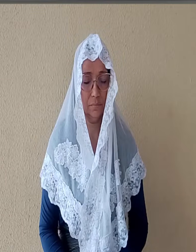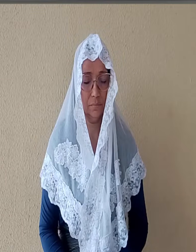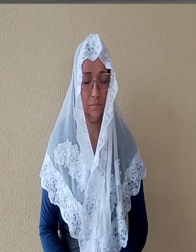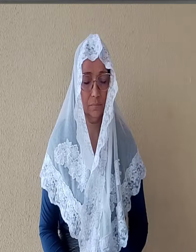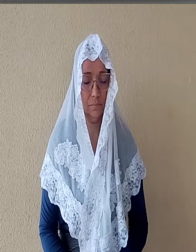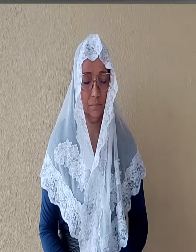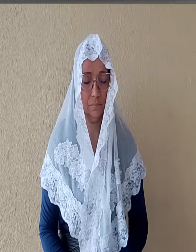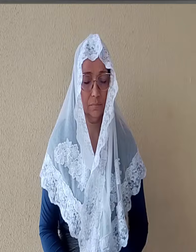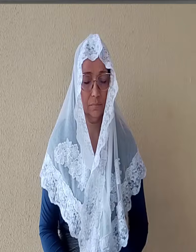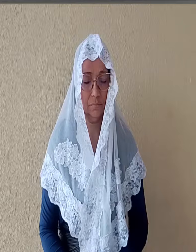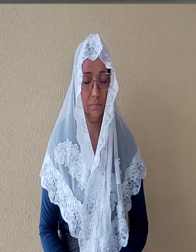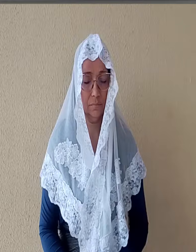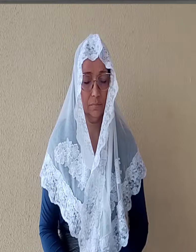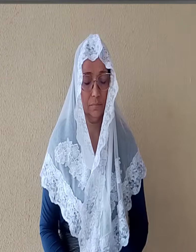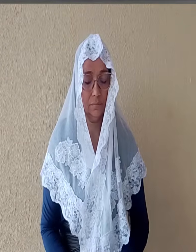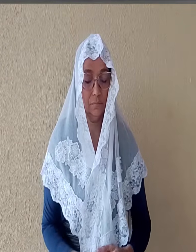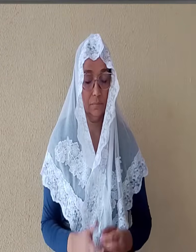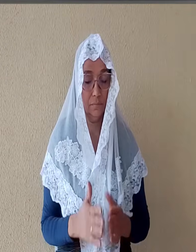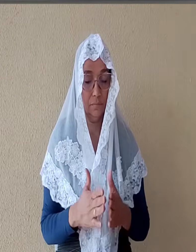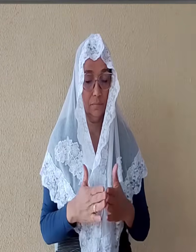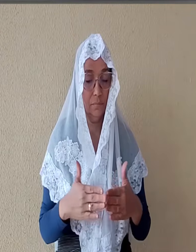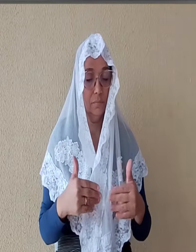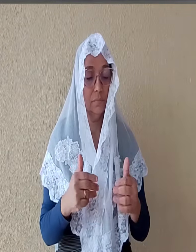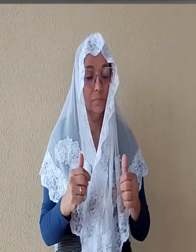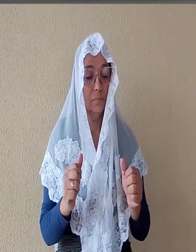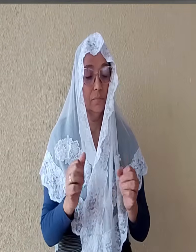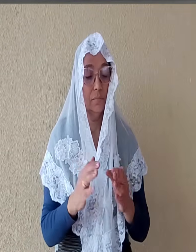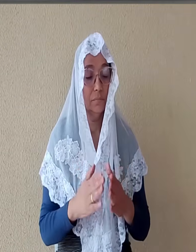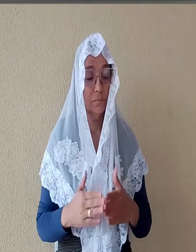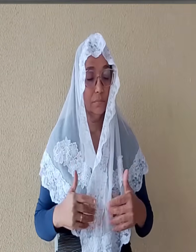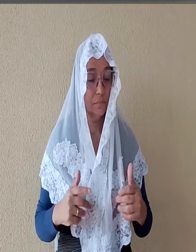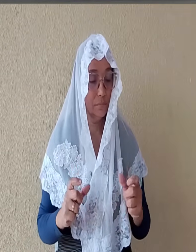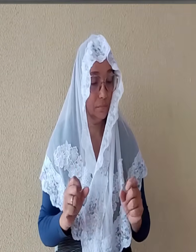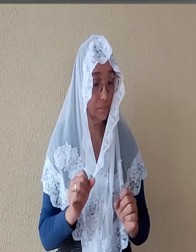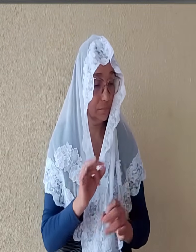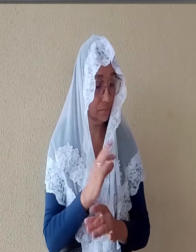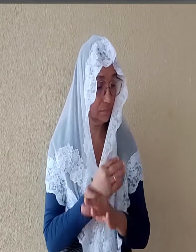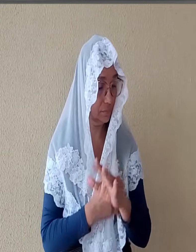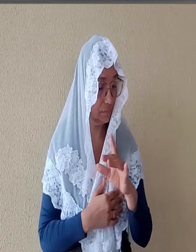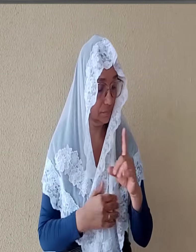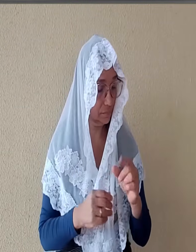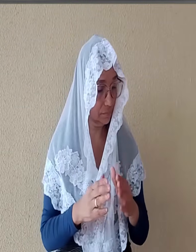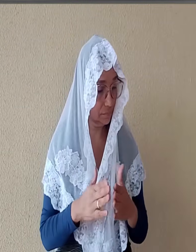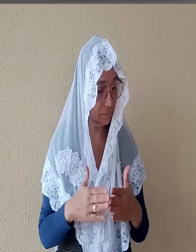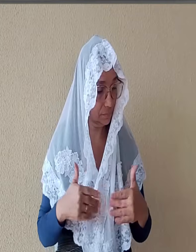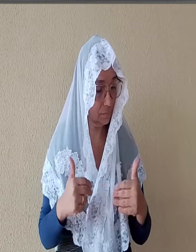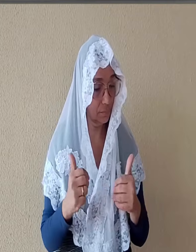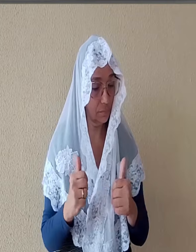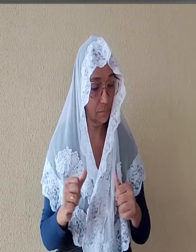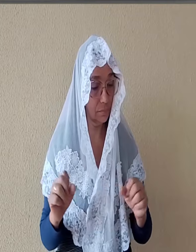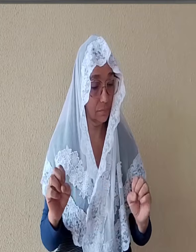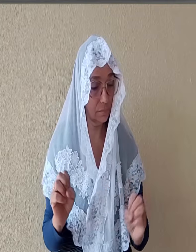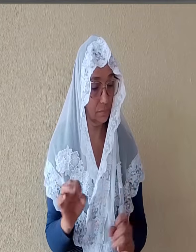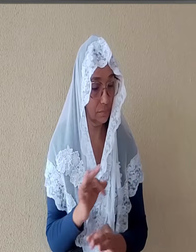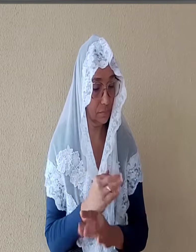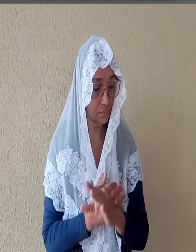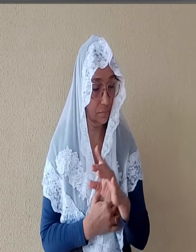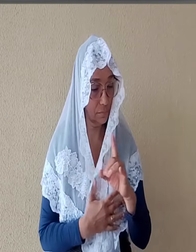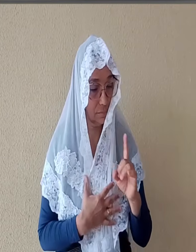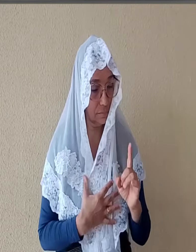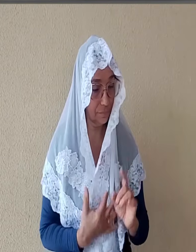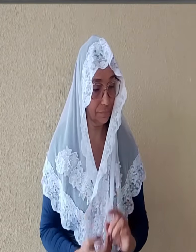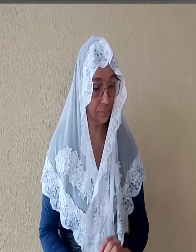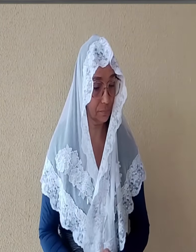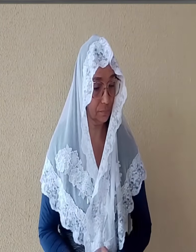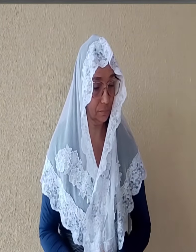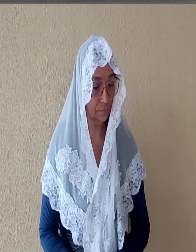Deus. Grandioso és tu, Rei da Glória. Aleluia ao nome do Senhor. Aleluia,